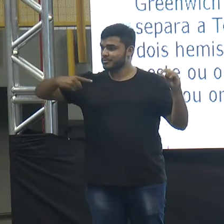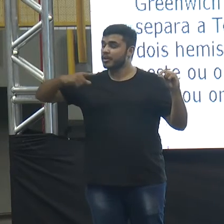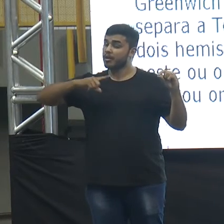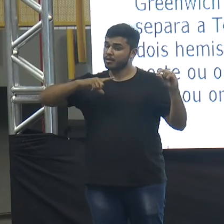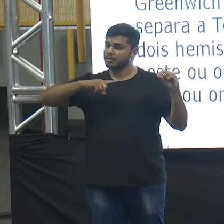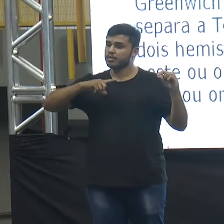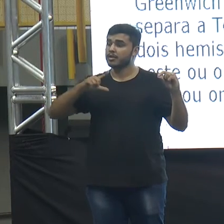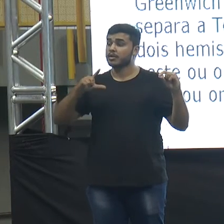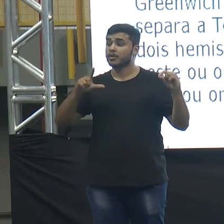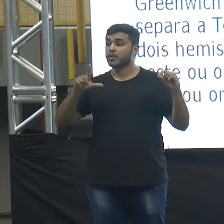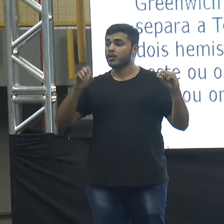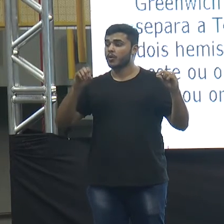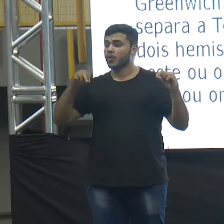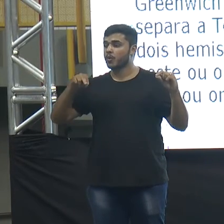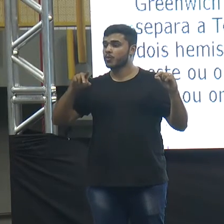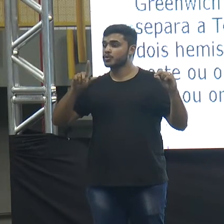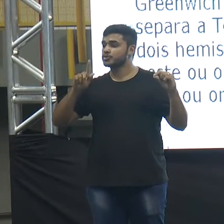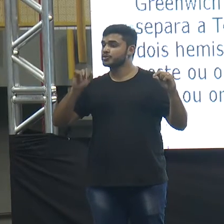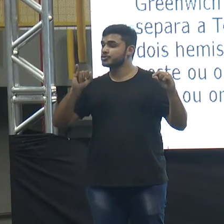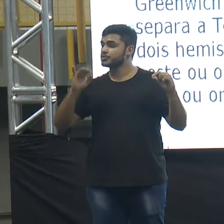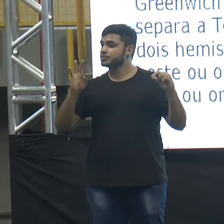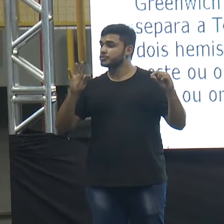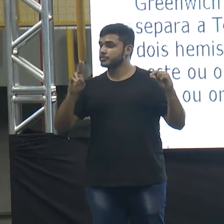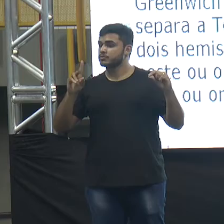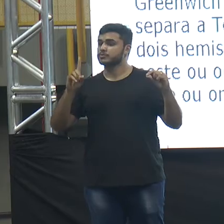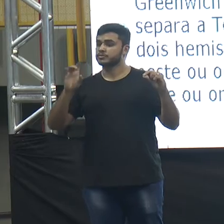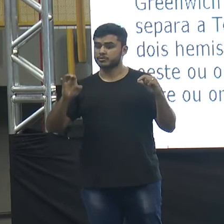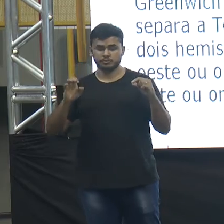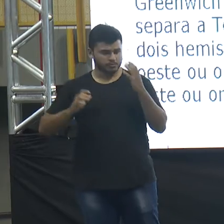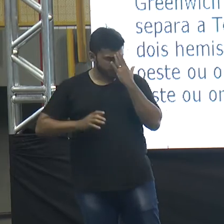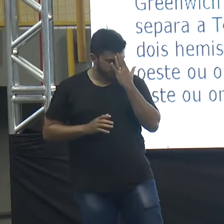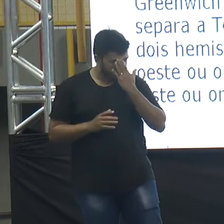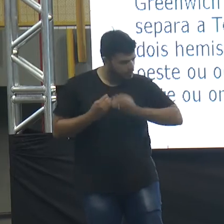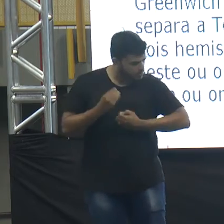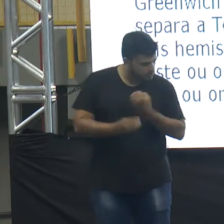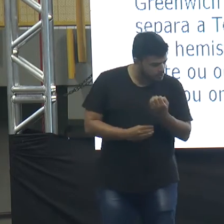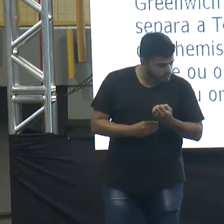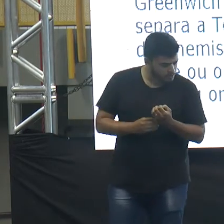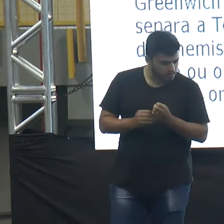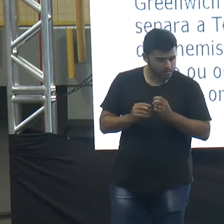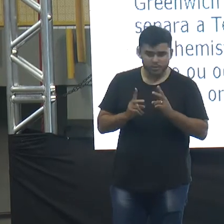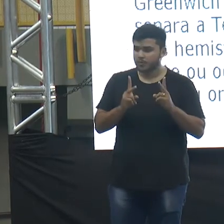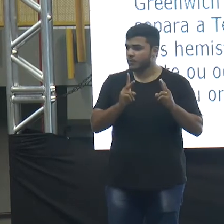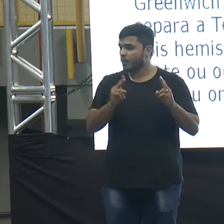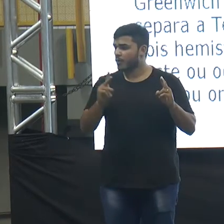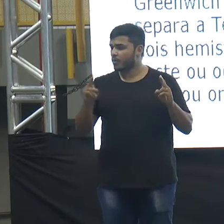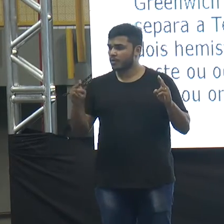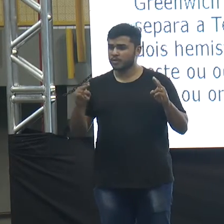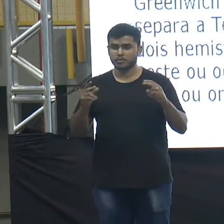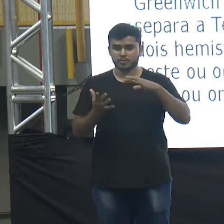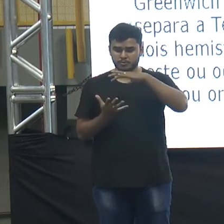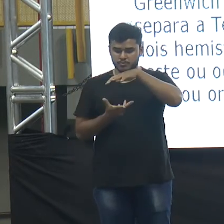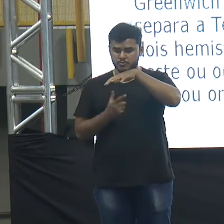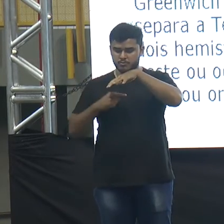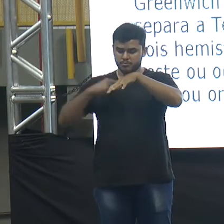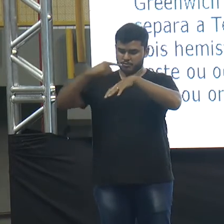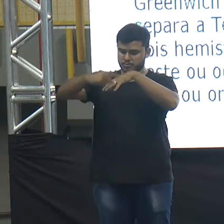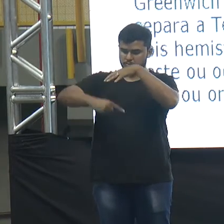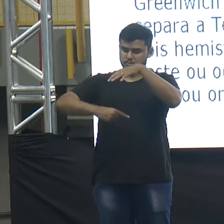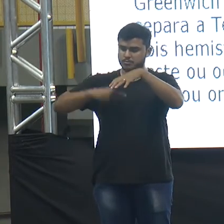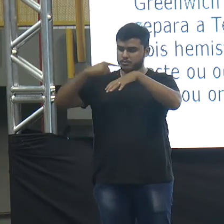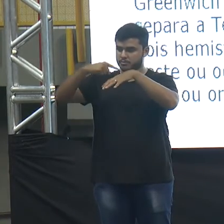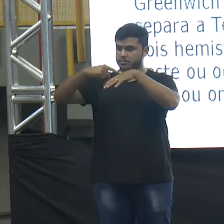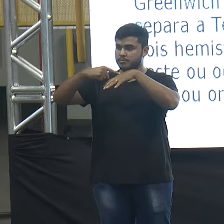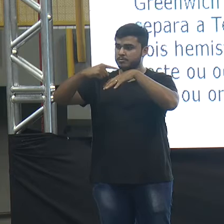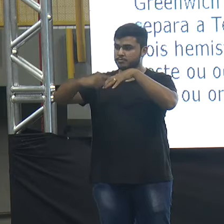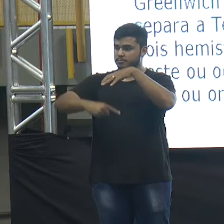Beleza. Professor, poderia ser qualquer meridiano, não poderia? Poderia, porque todos os meridianos têm o mesmo tamanho. Greenwich divide a Terra em hemisfério